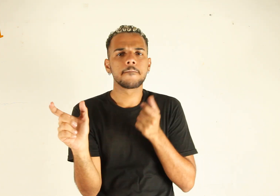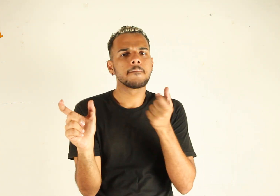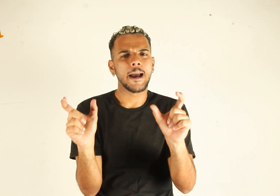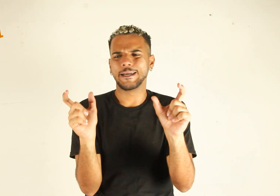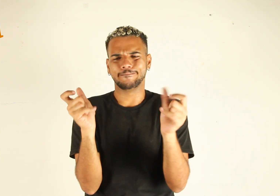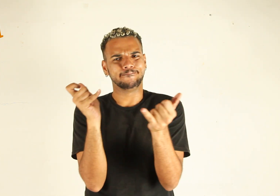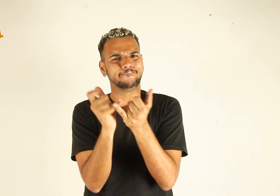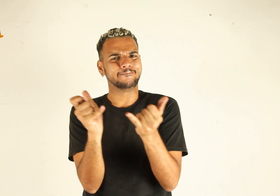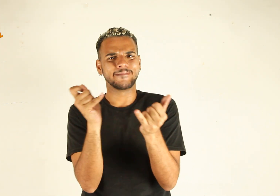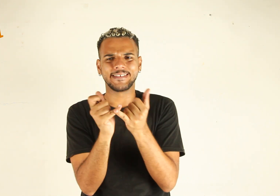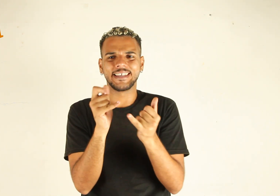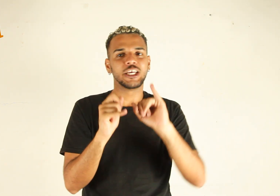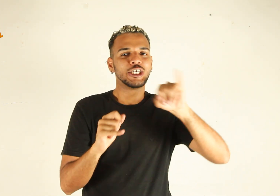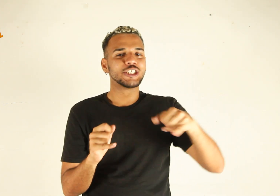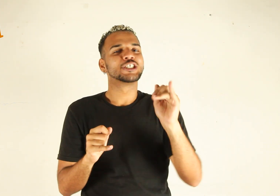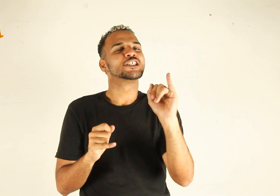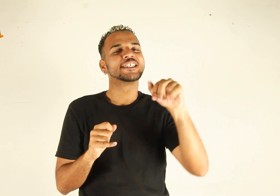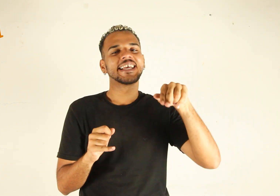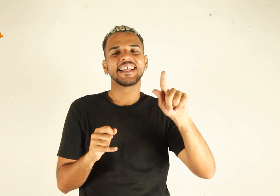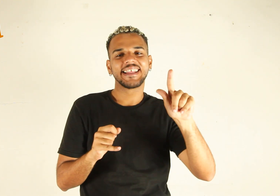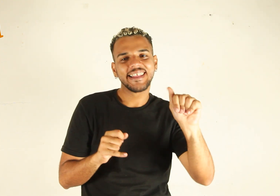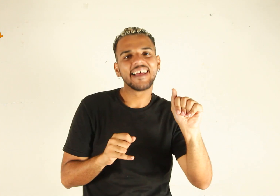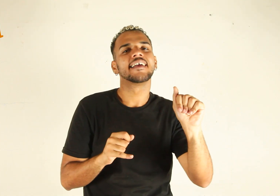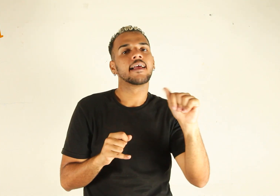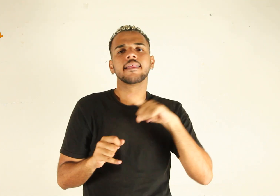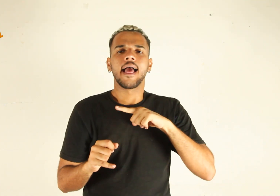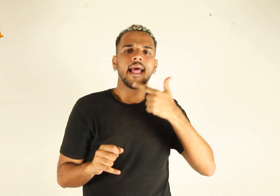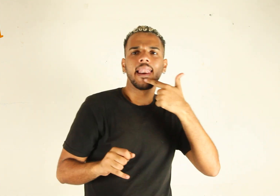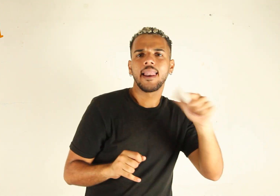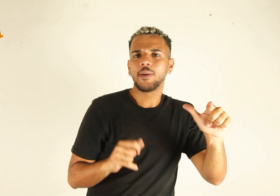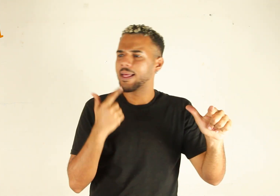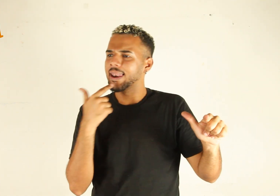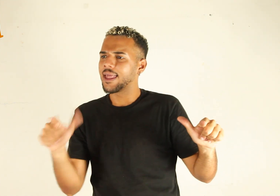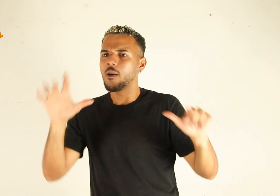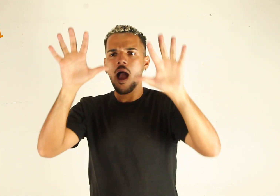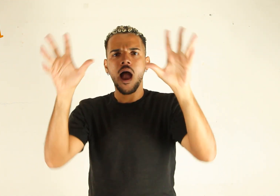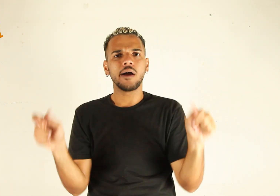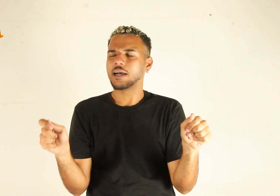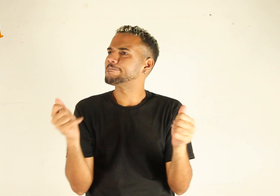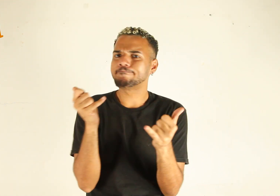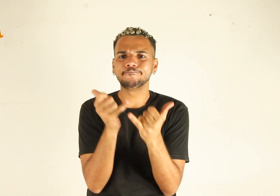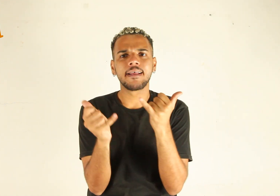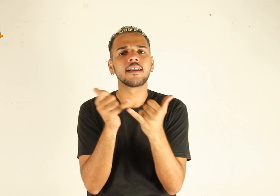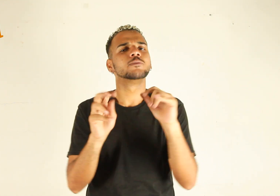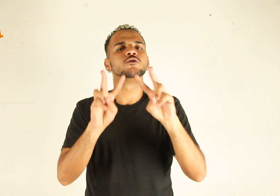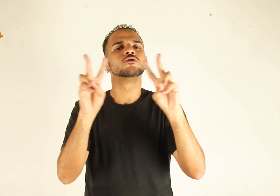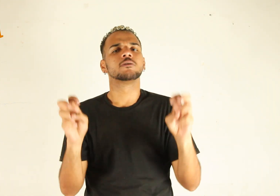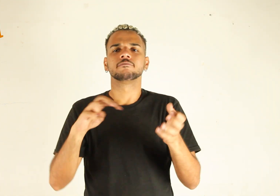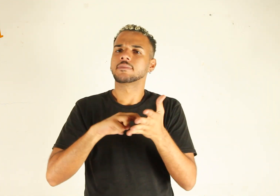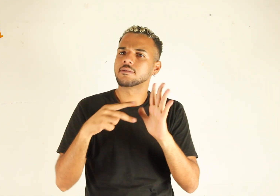enganando para conseguir fugir, ora nas atividades militares. As características atribuídas à rainha angolana